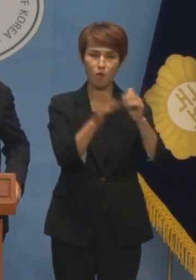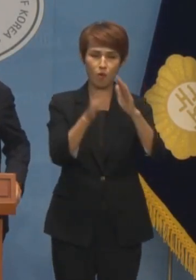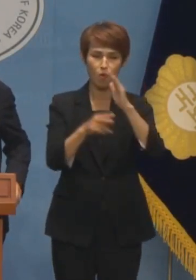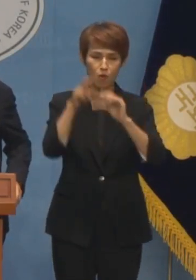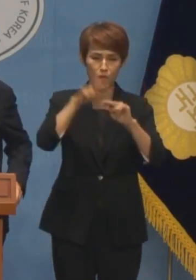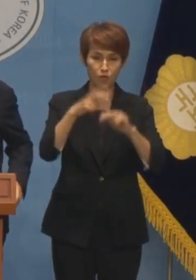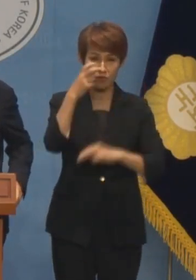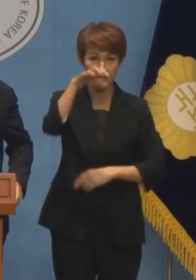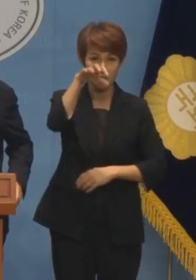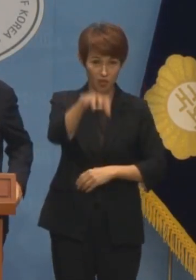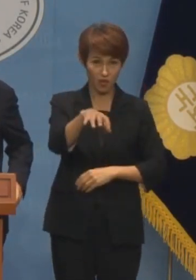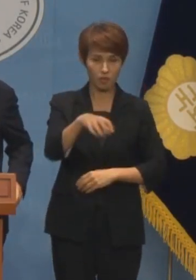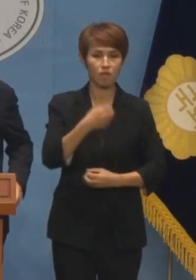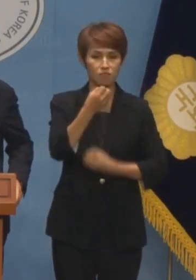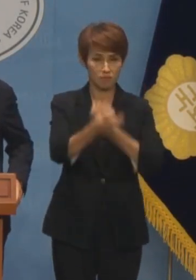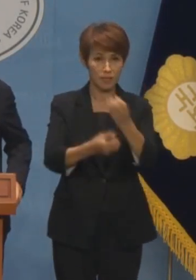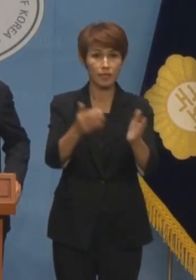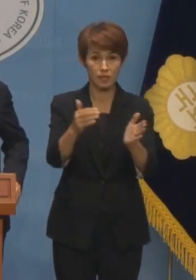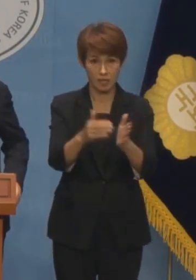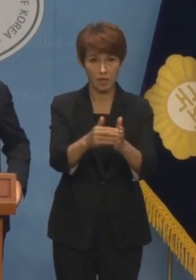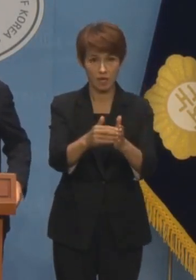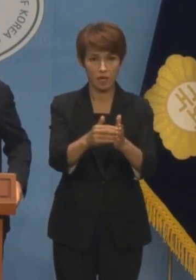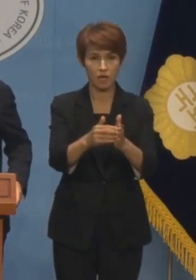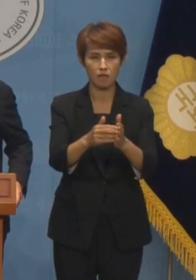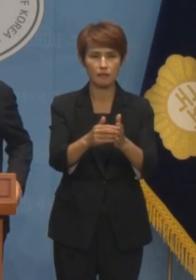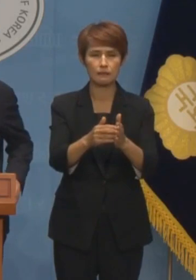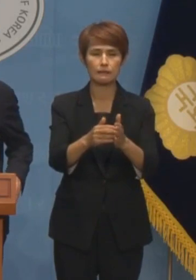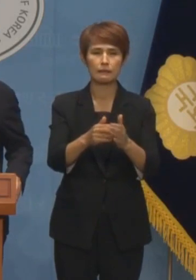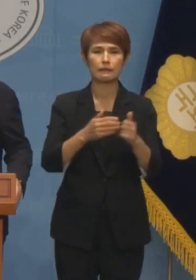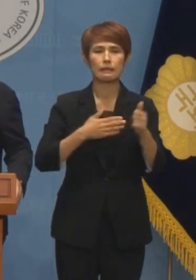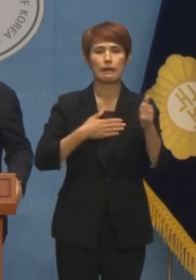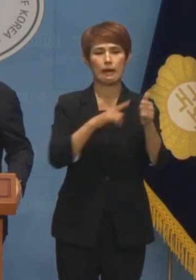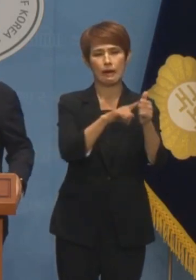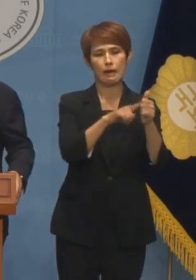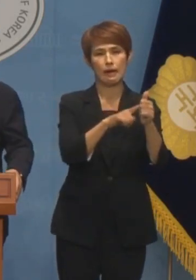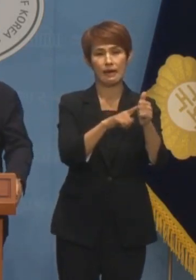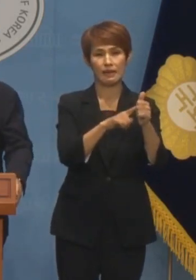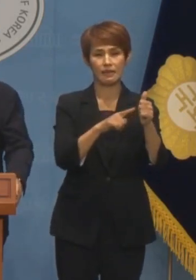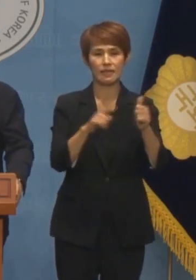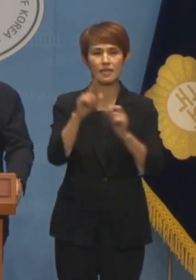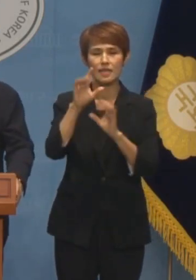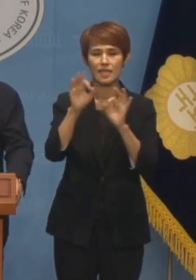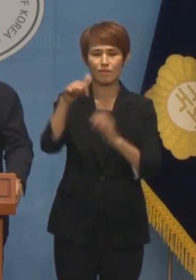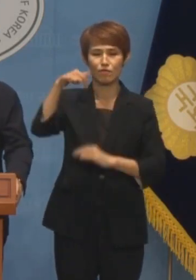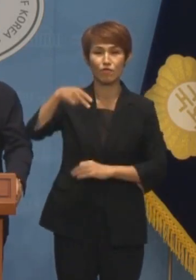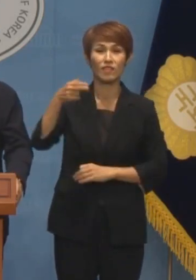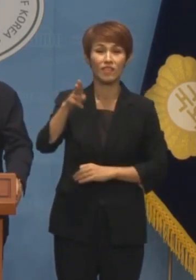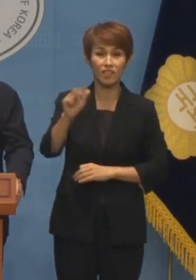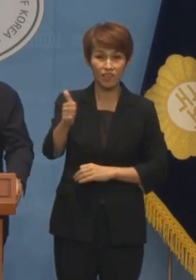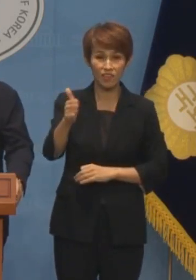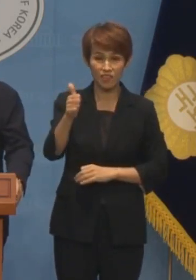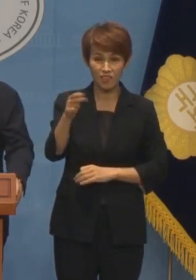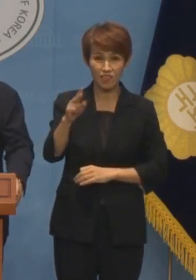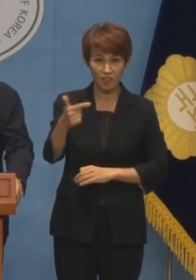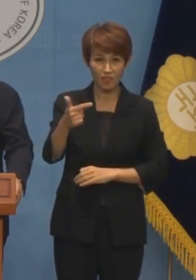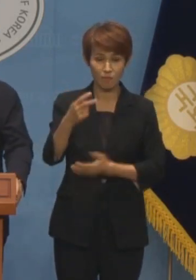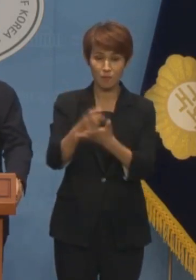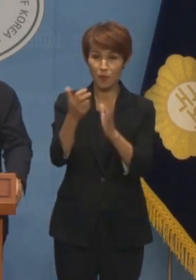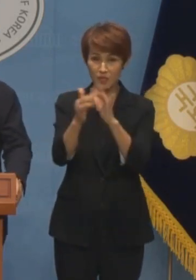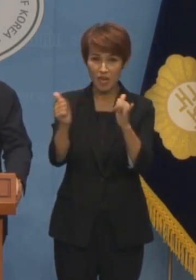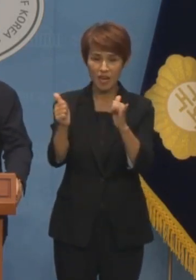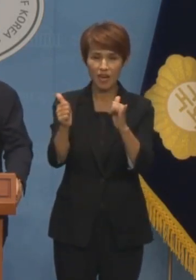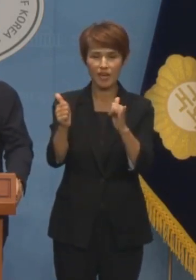했습니다. 그래서 자기가 김기현 등에게 허풍으로, 허세로 이런